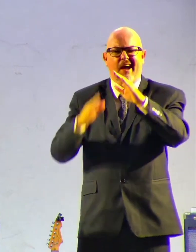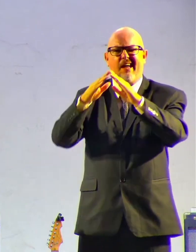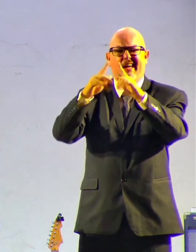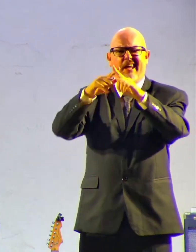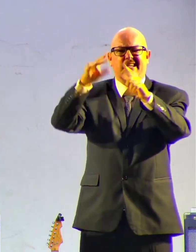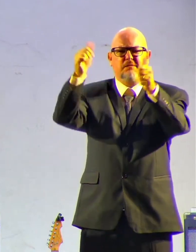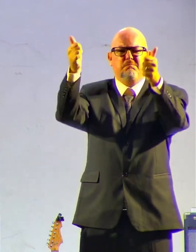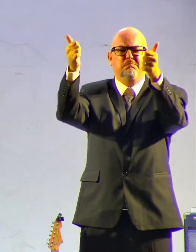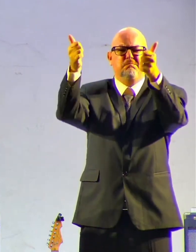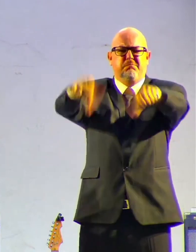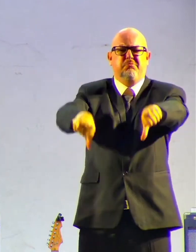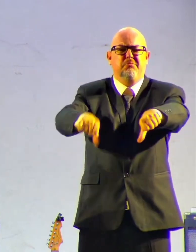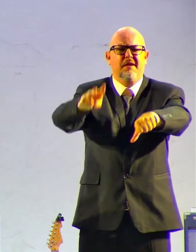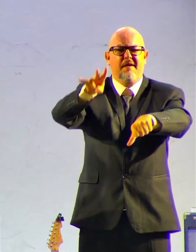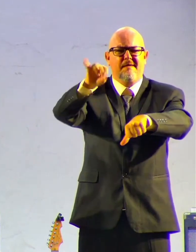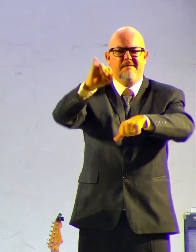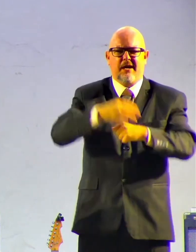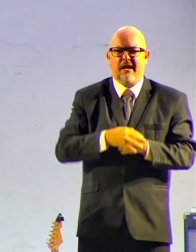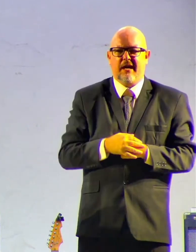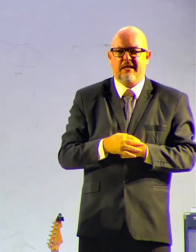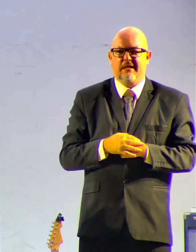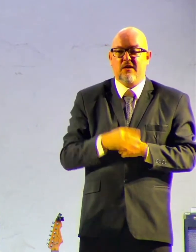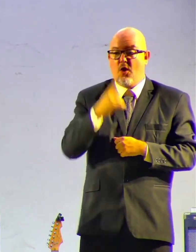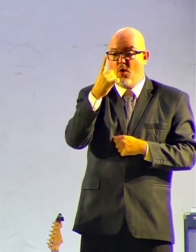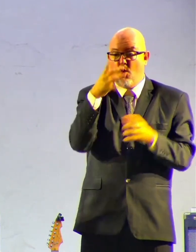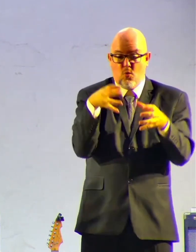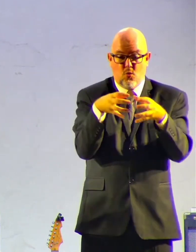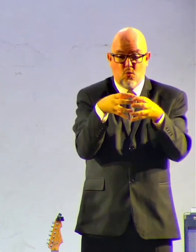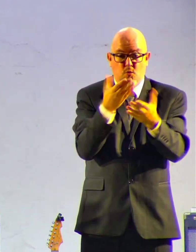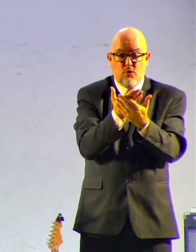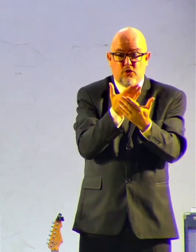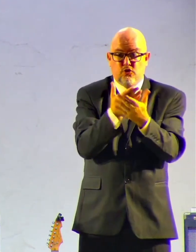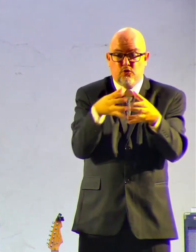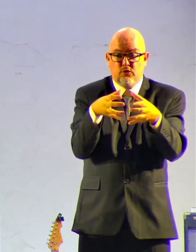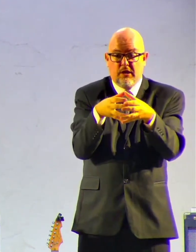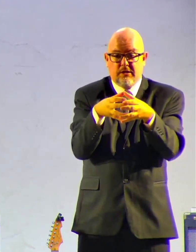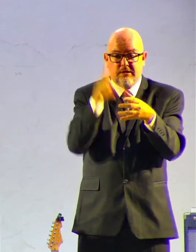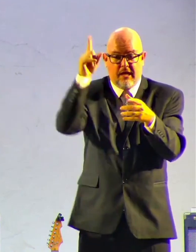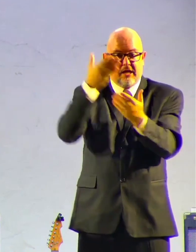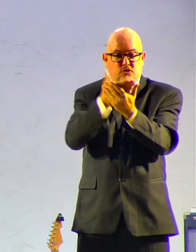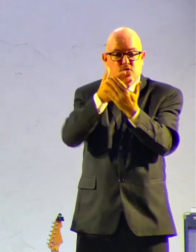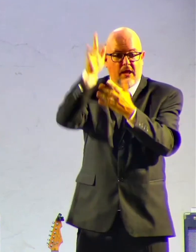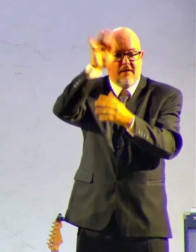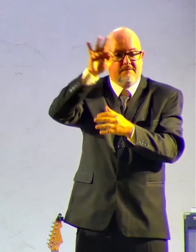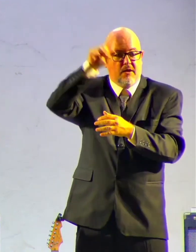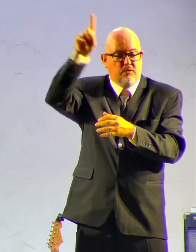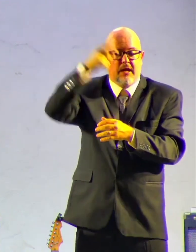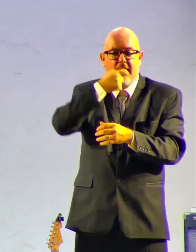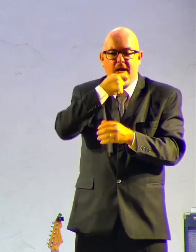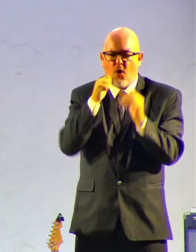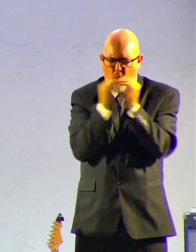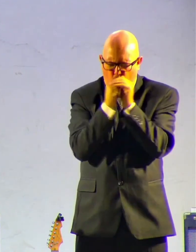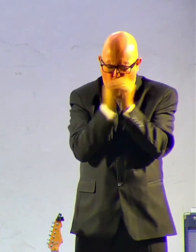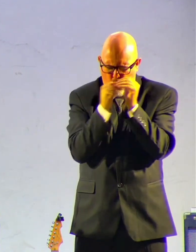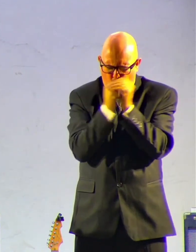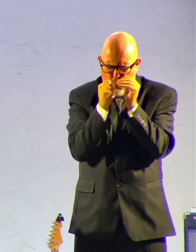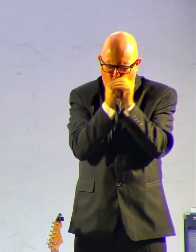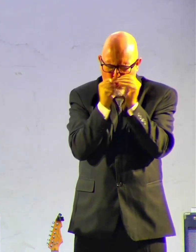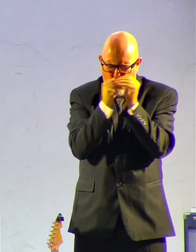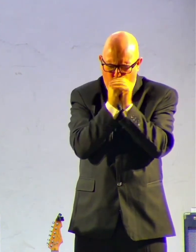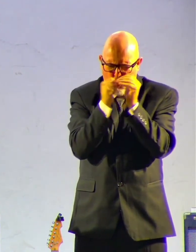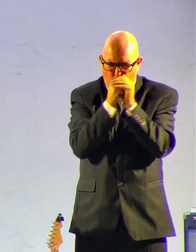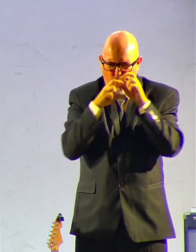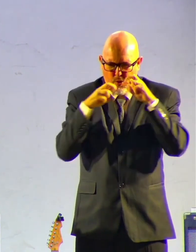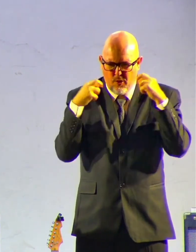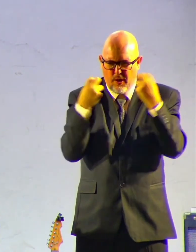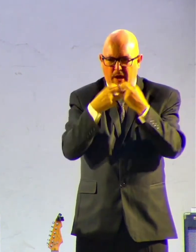igreja, Deus levantou um grupo de estudantes da Universidade de Oxford para orar por avivamento. Dentre